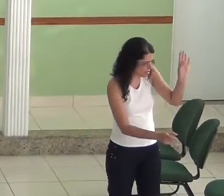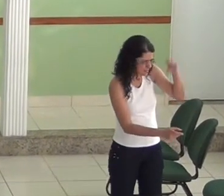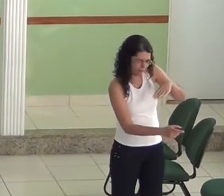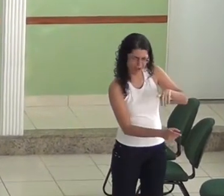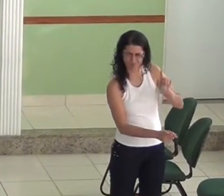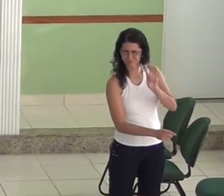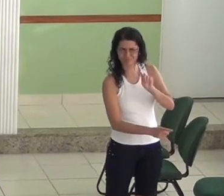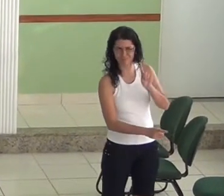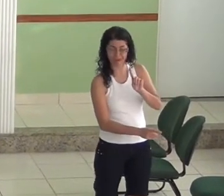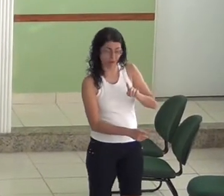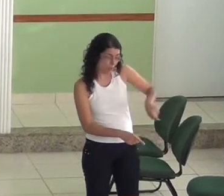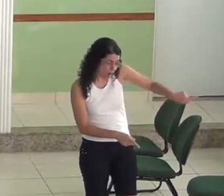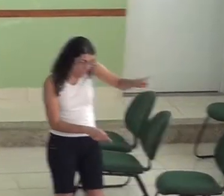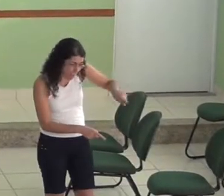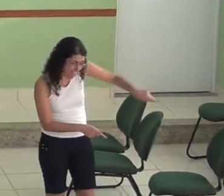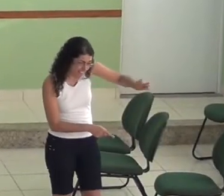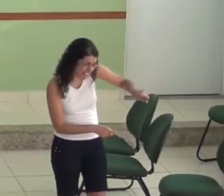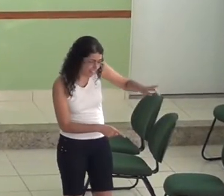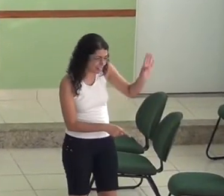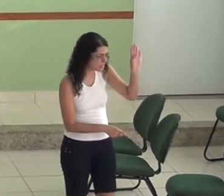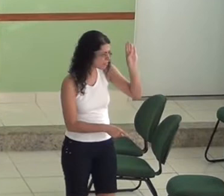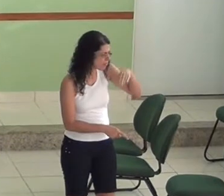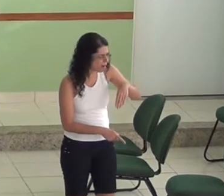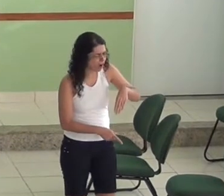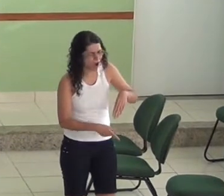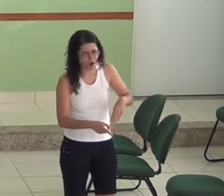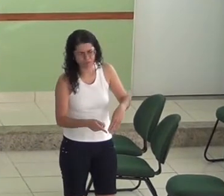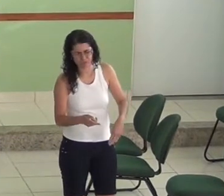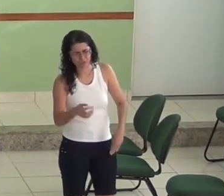secarão, como a relva verde logo murcharão.